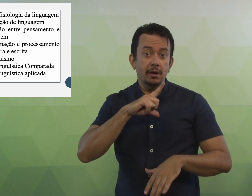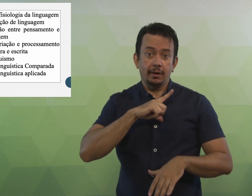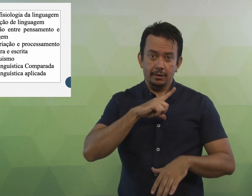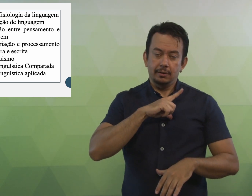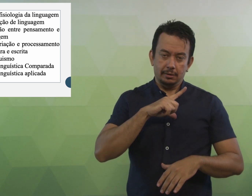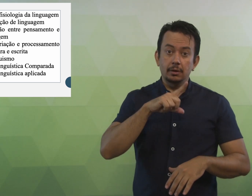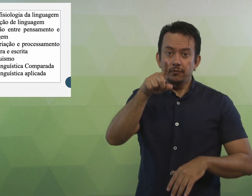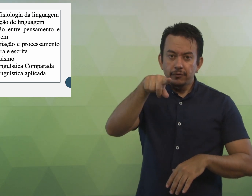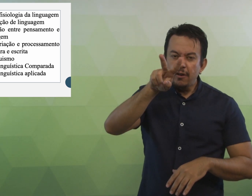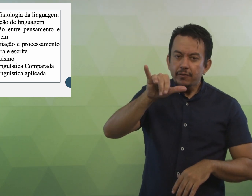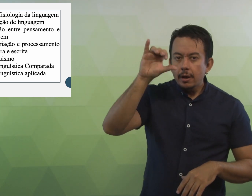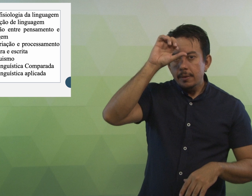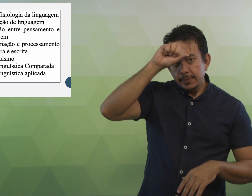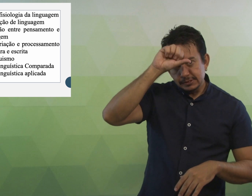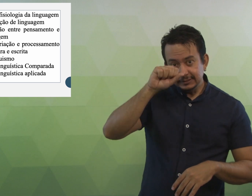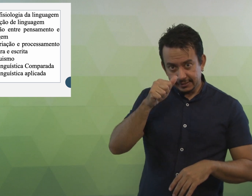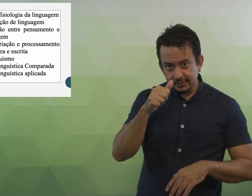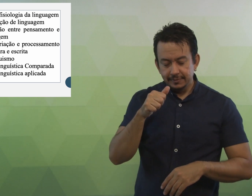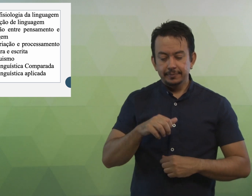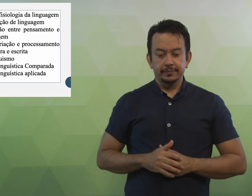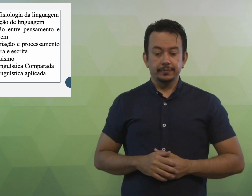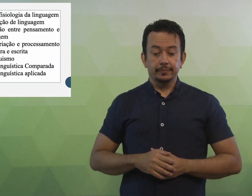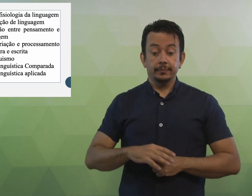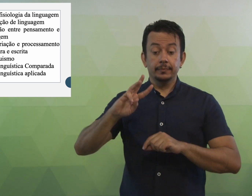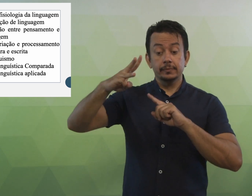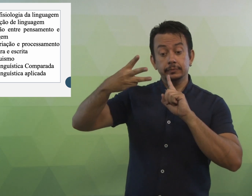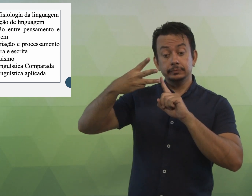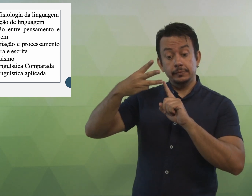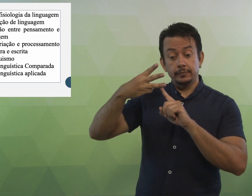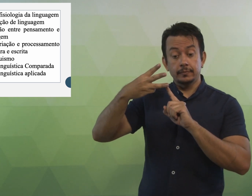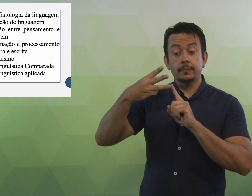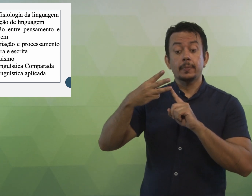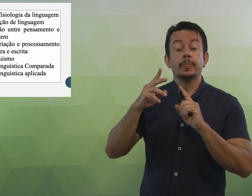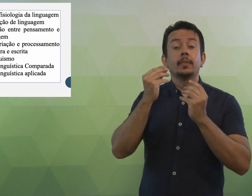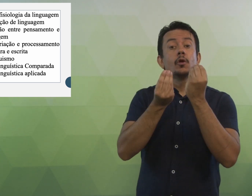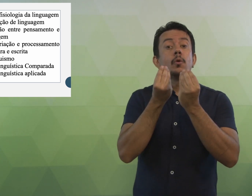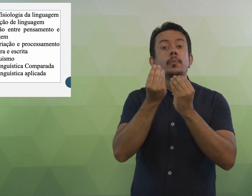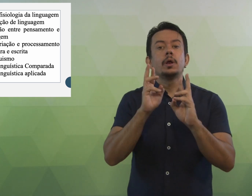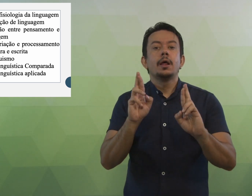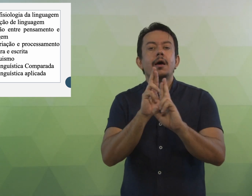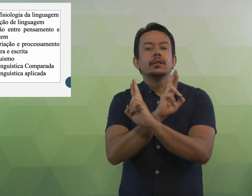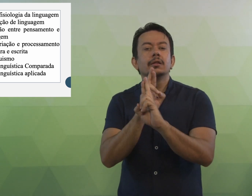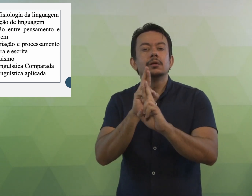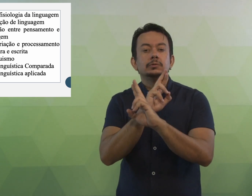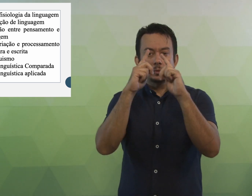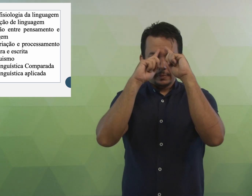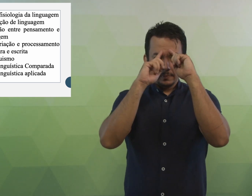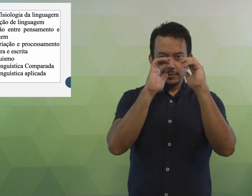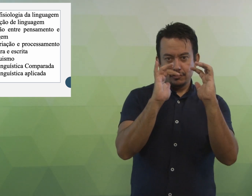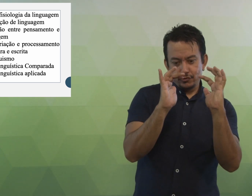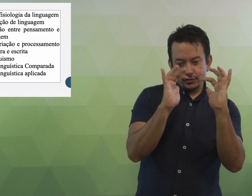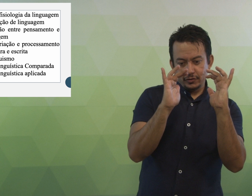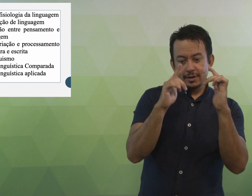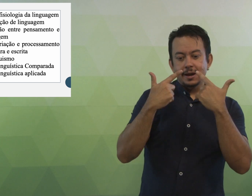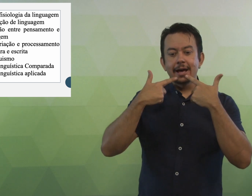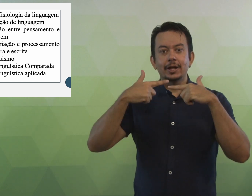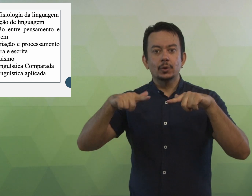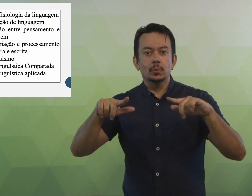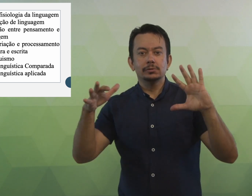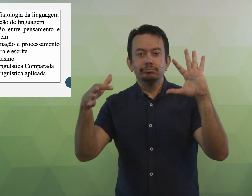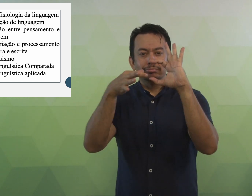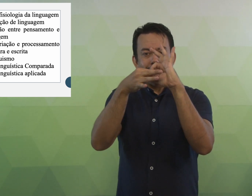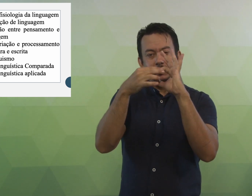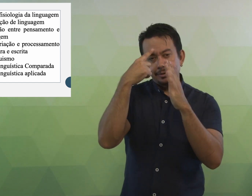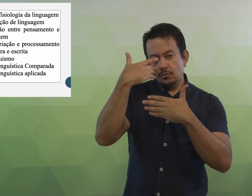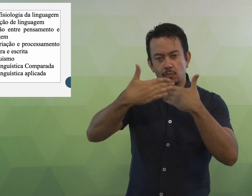a aquisição da linguagem, trabalharemos sobre a aquisição da linguagem dos surdos e nós iremos explicar mais sobre isso.